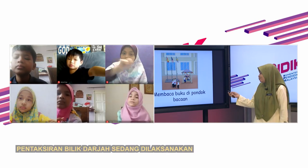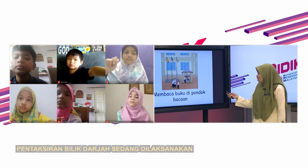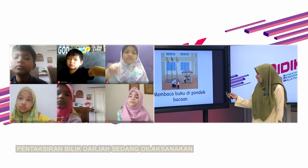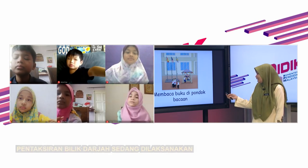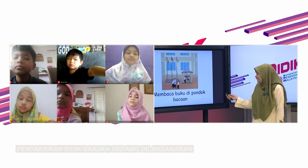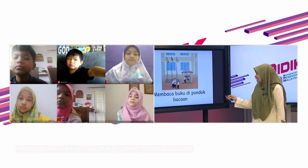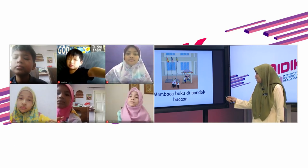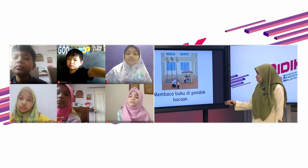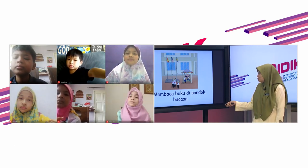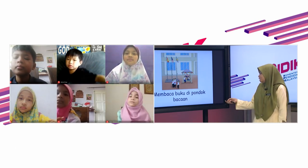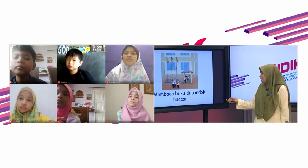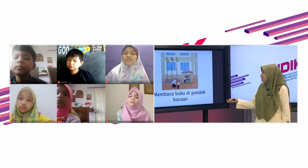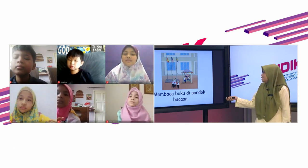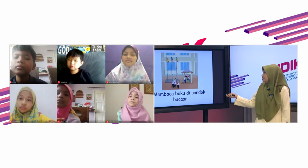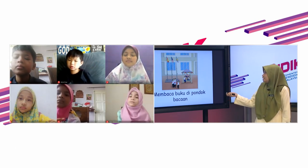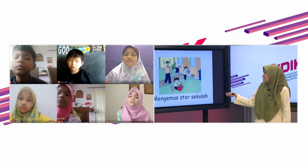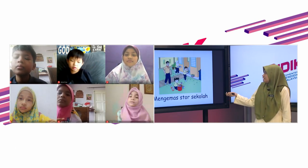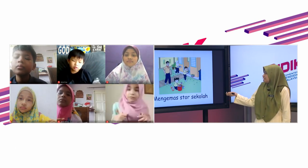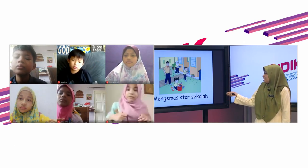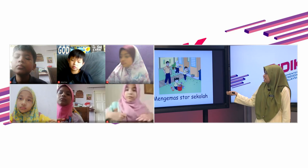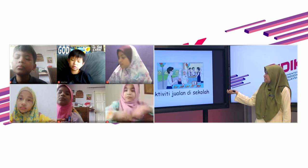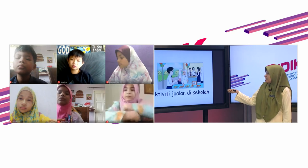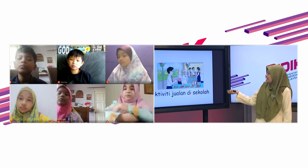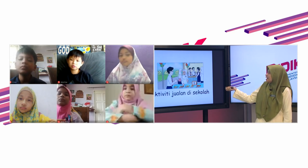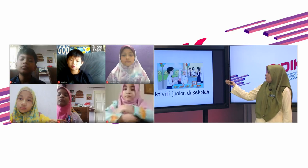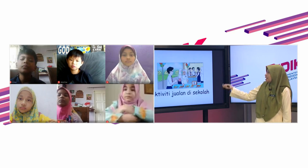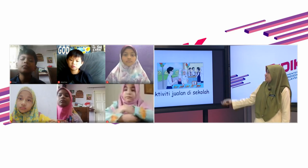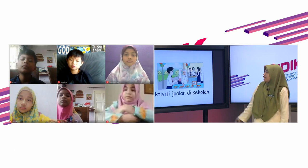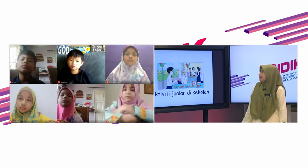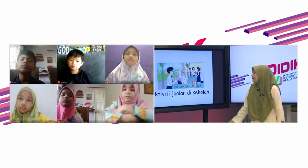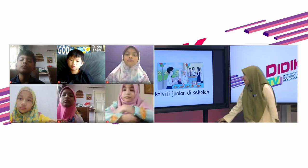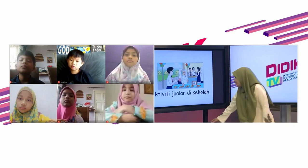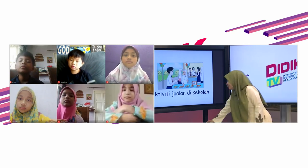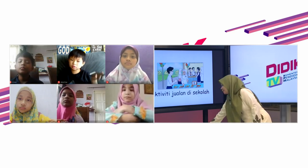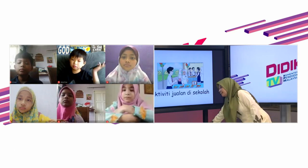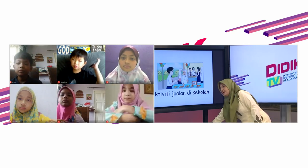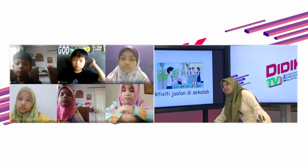bacaan. Okey, seterusnya Nida. Okey, yang ini